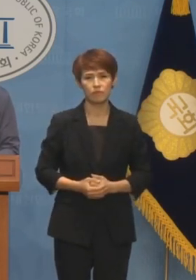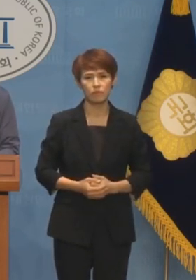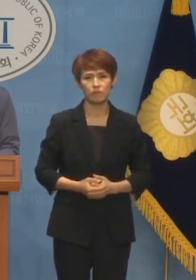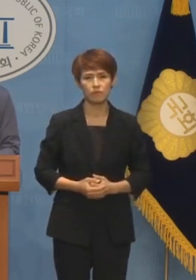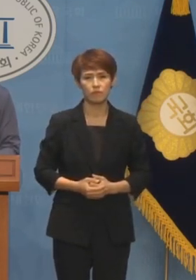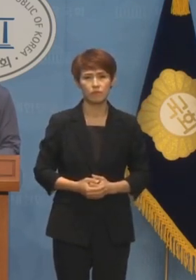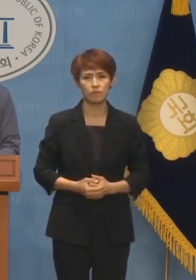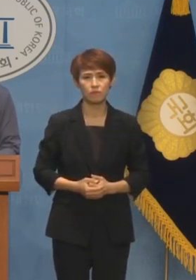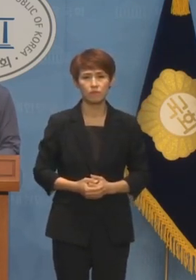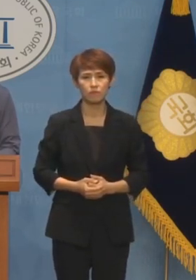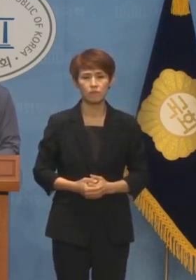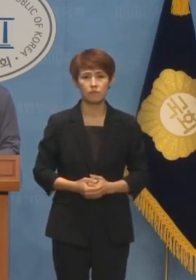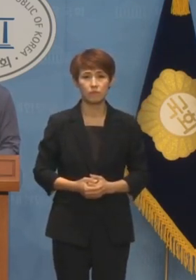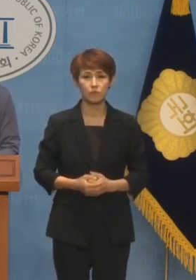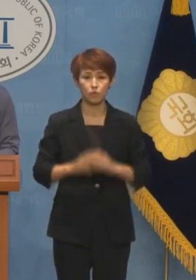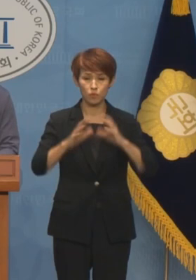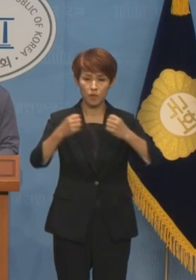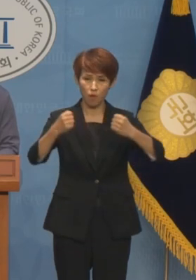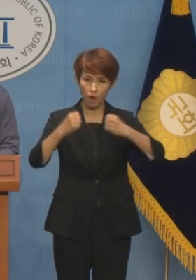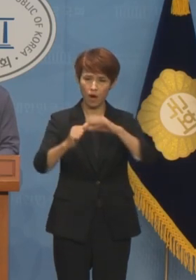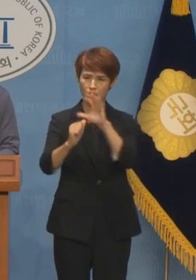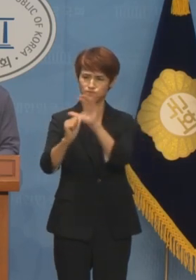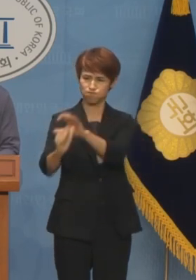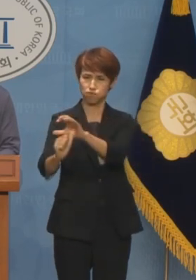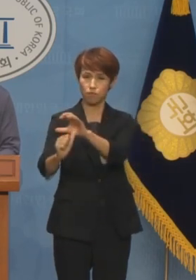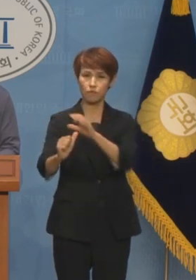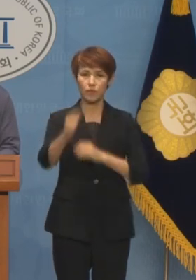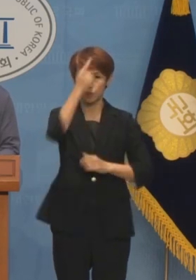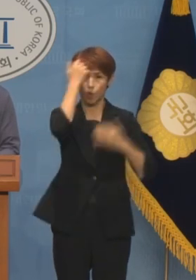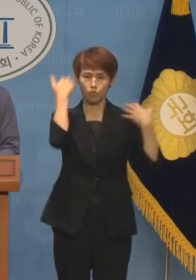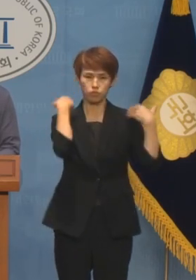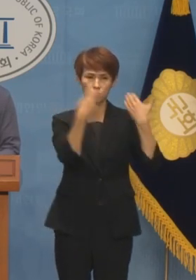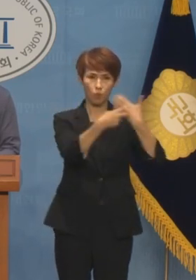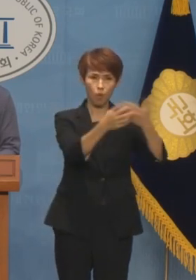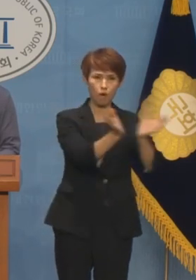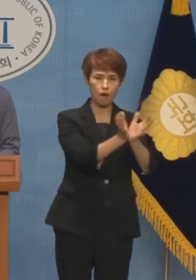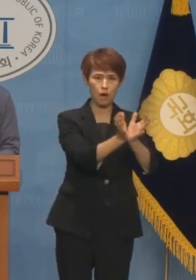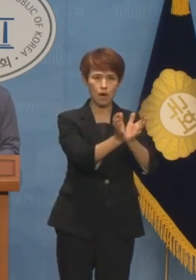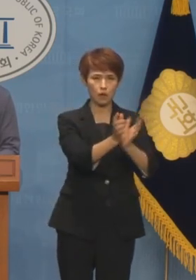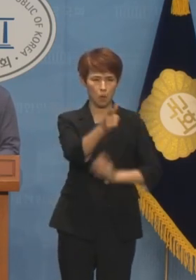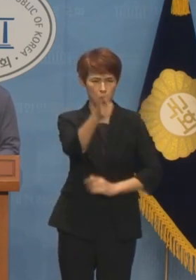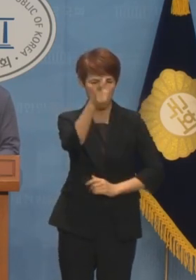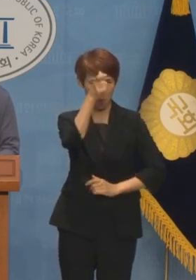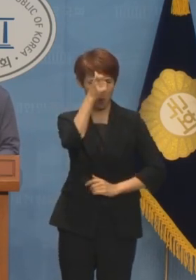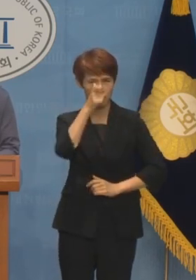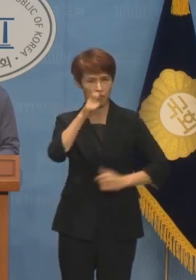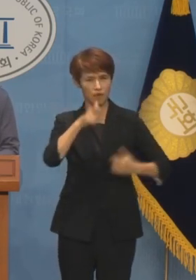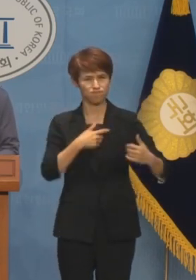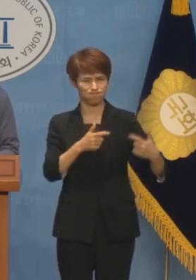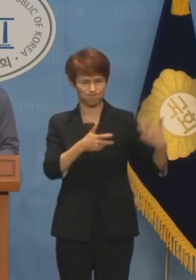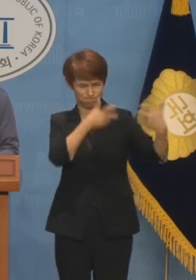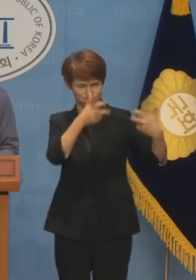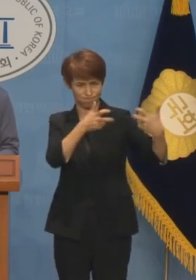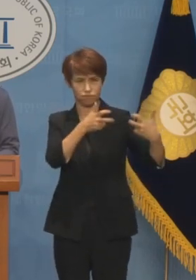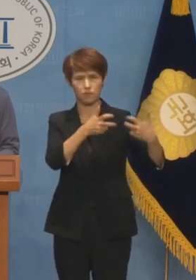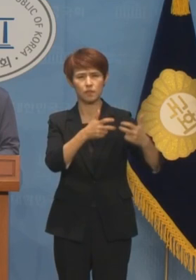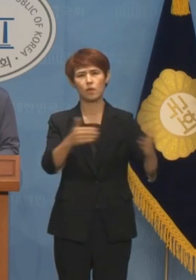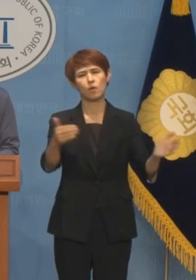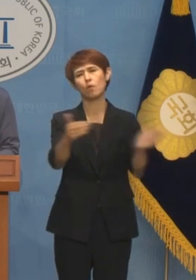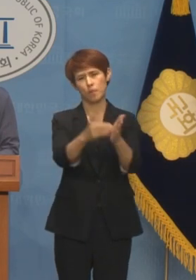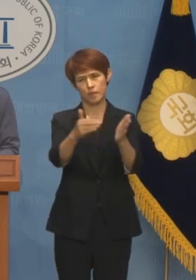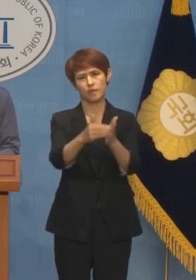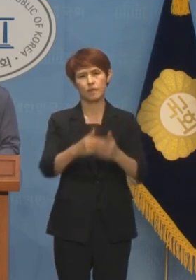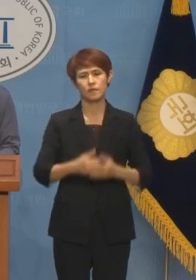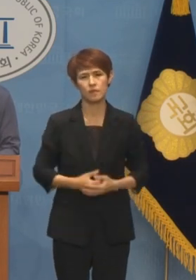내렸습니다. 국민의 건강을 볼모로 한 정부와 의료계의 극한 치킨 게임은 이제 즉각 중단되어야